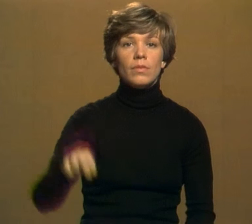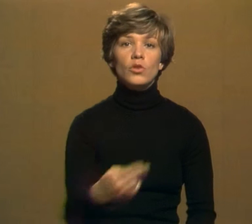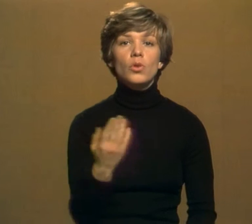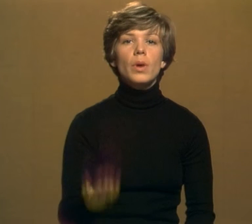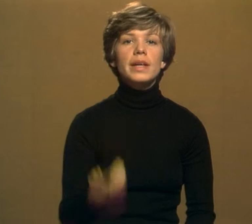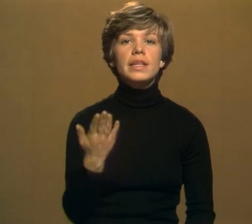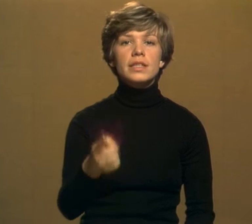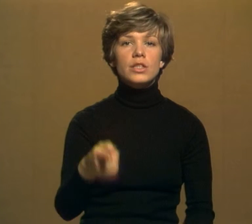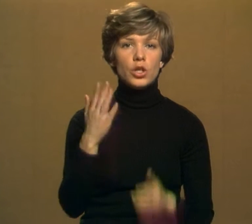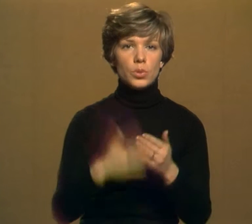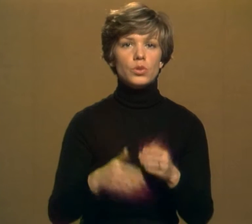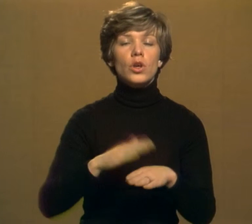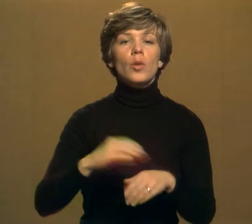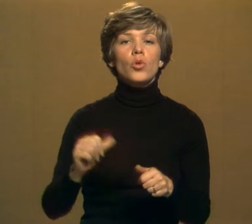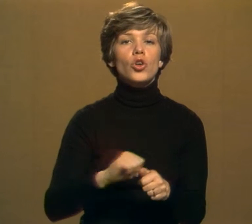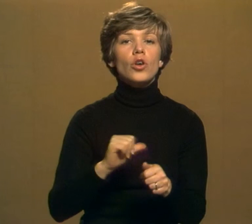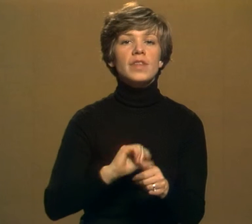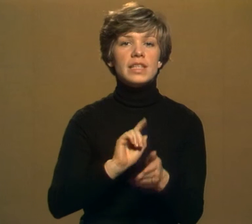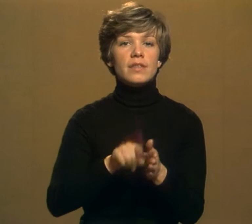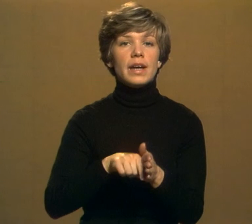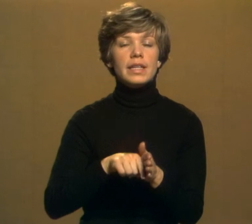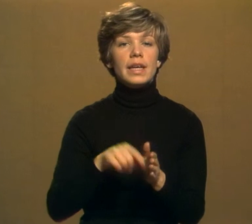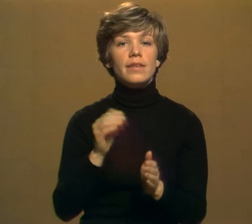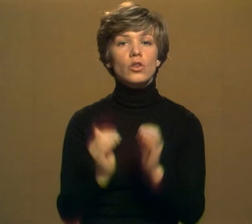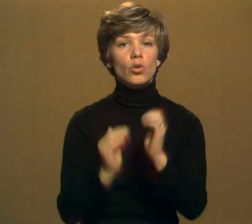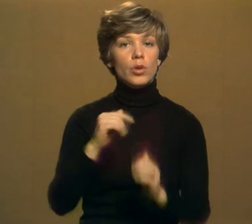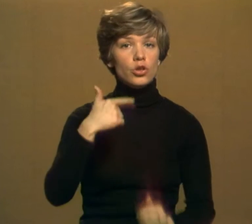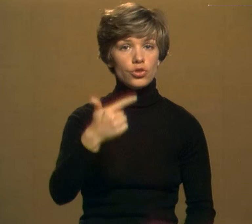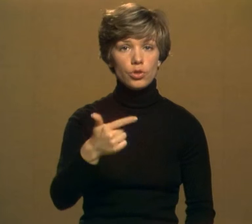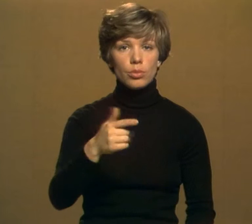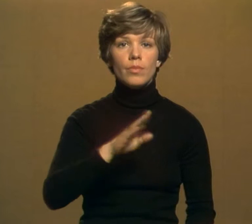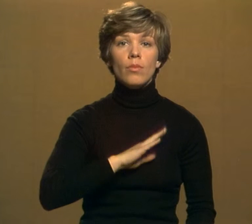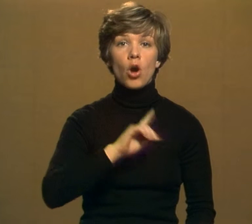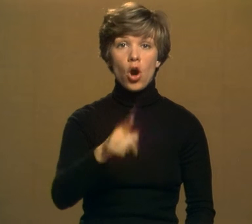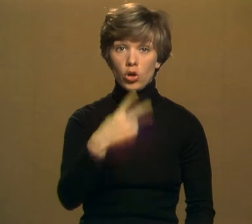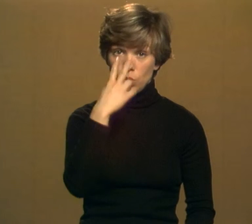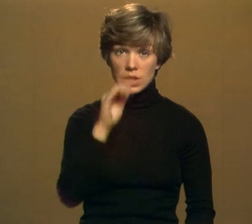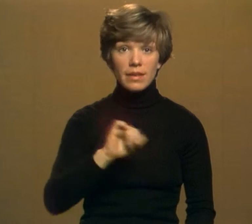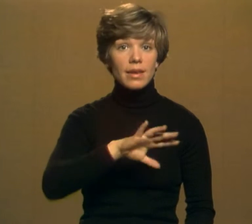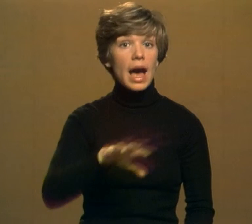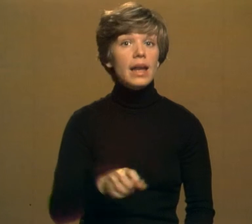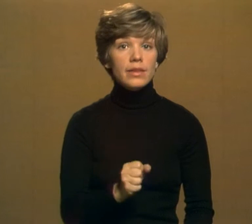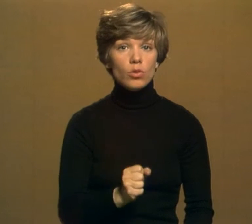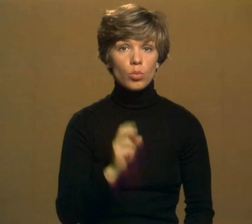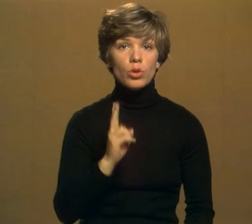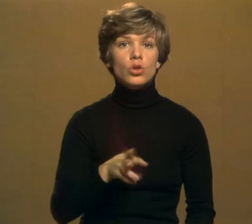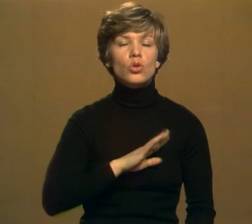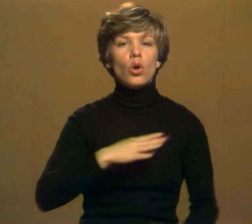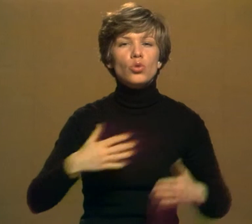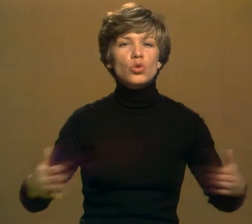Nu är det slut på övningskvartingen nummer 7. Har du sett alltihop så har du